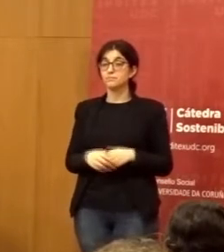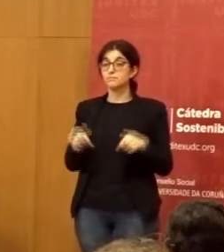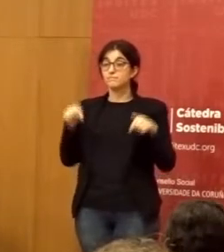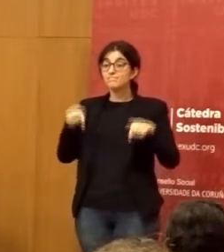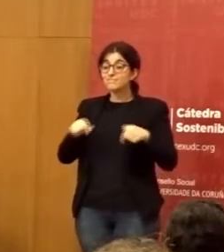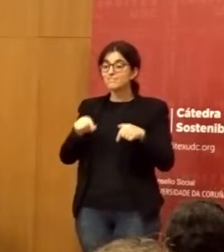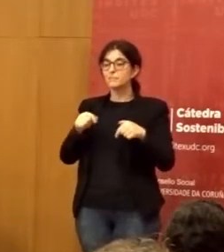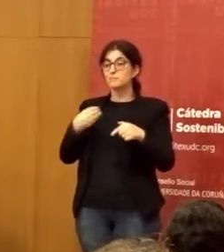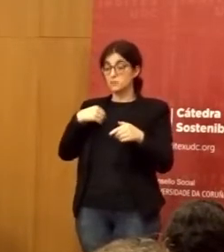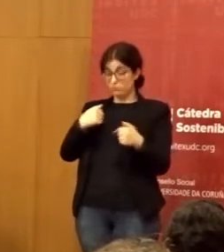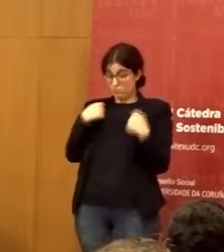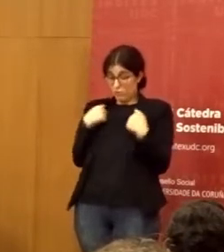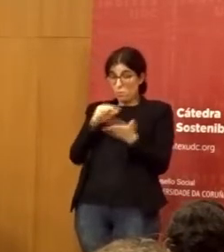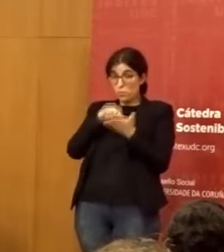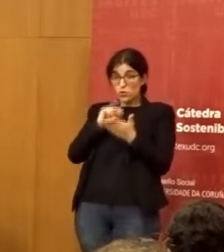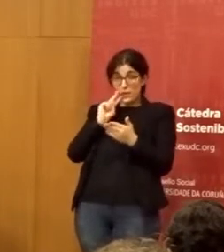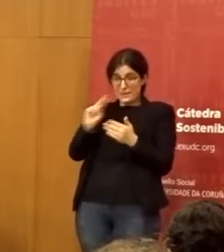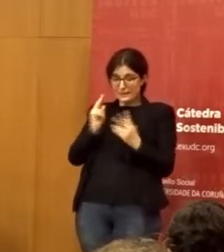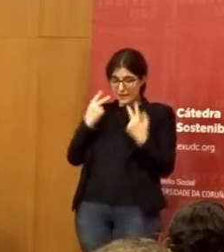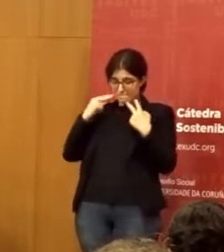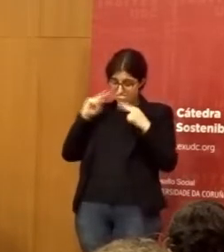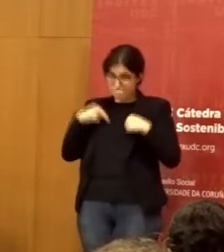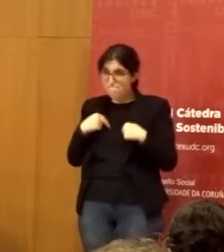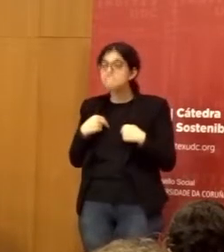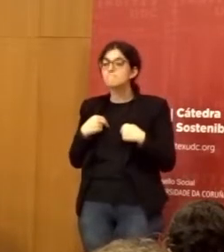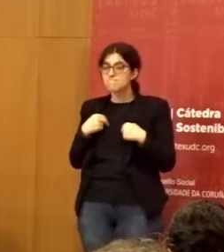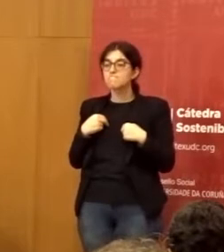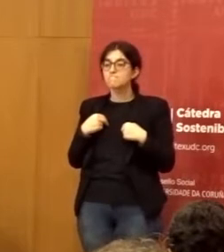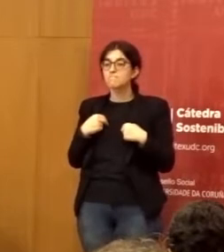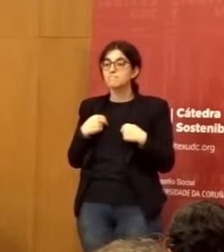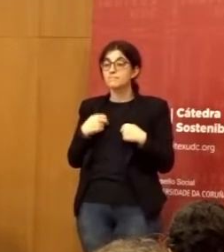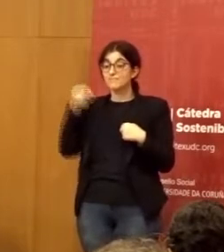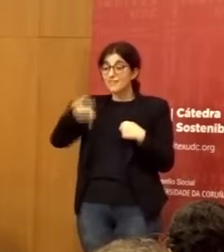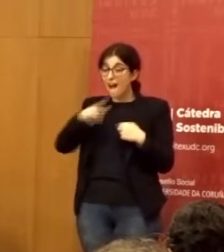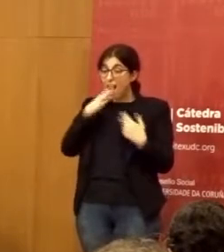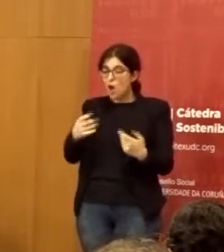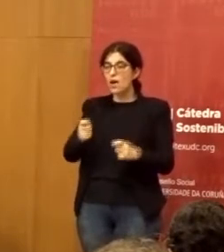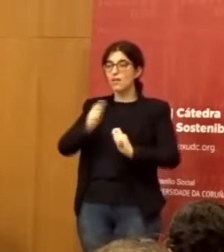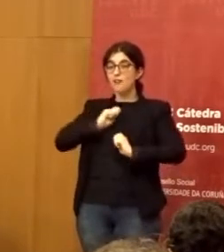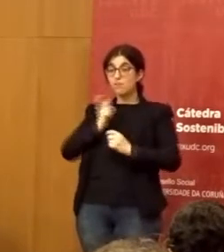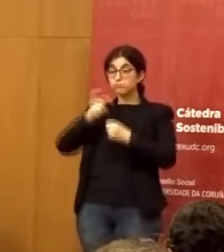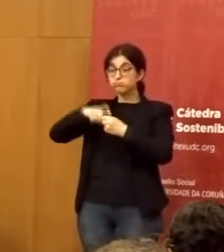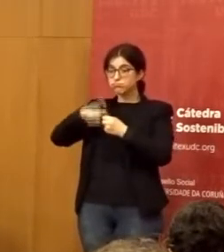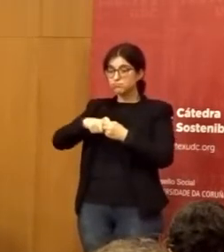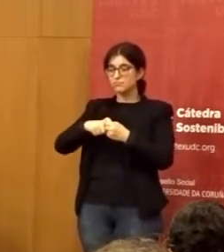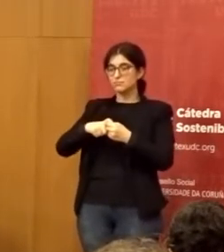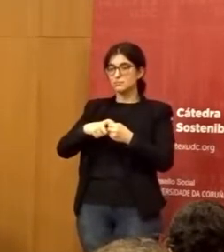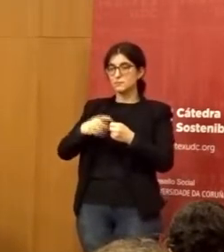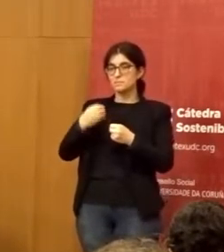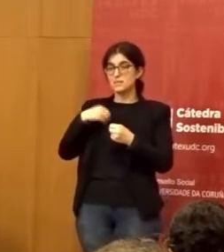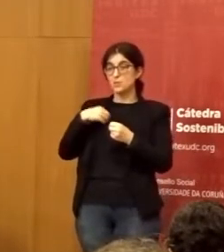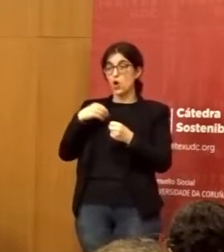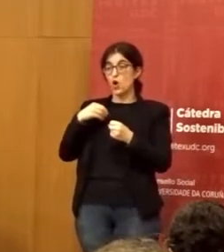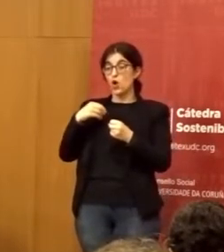de vista, pues tener la oportunidad de participar, pues a veces del otro lado, donde